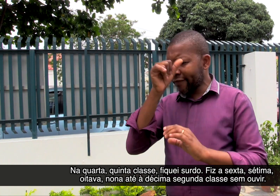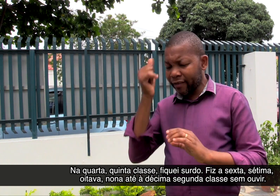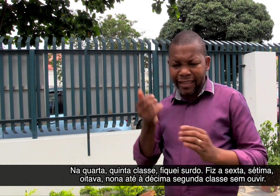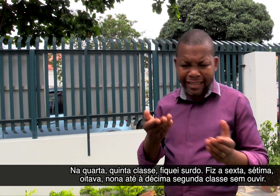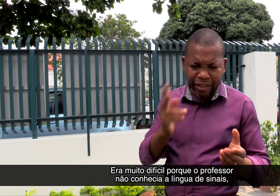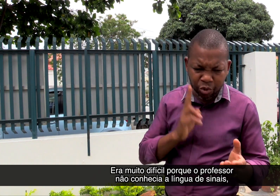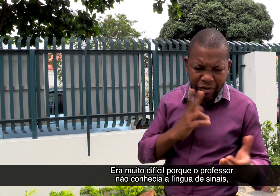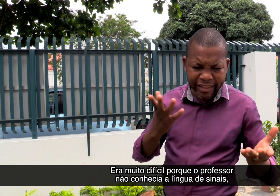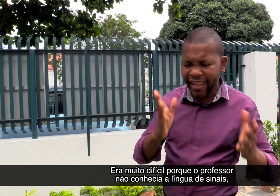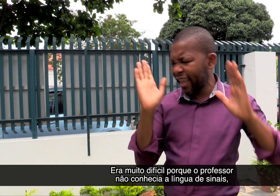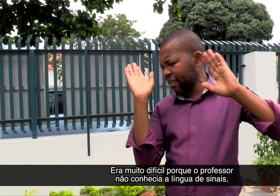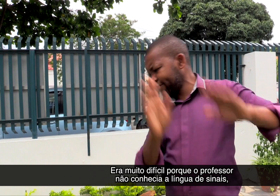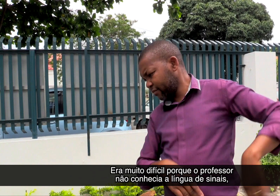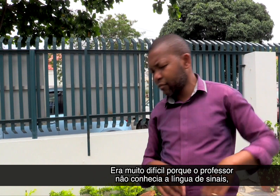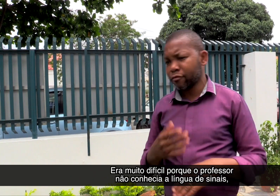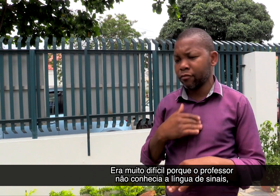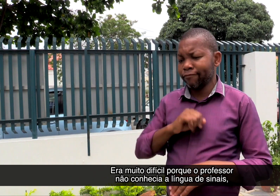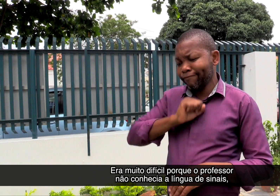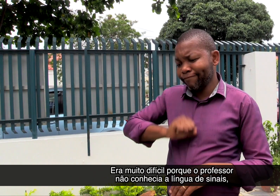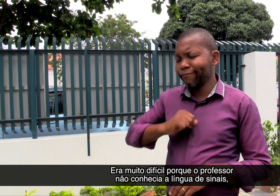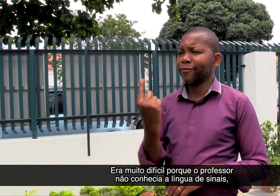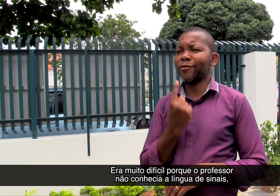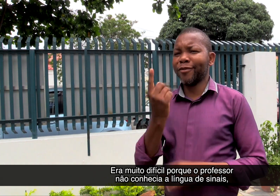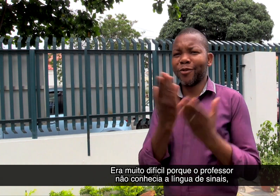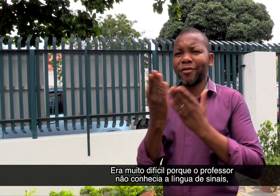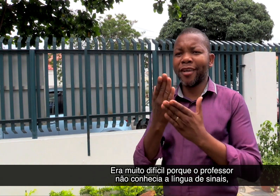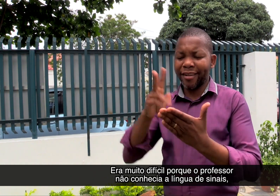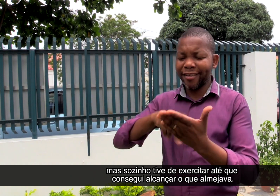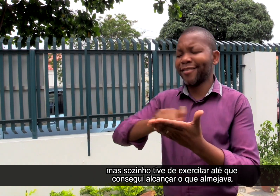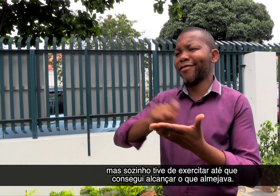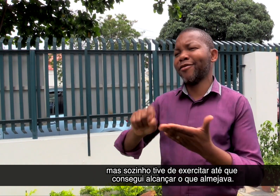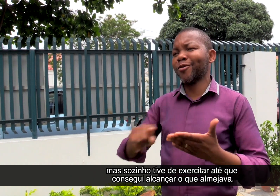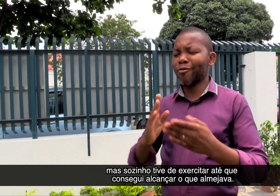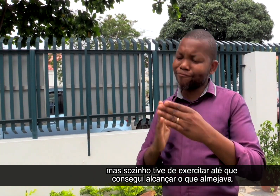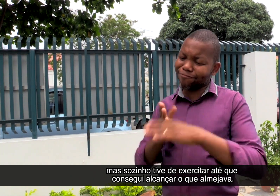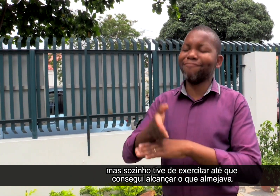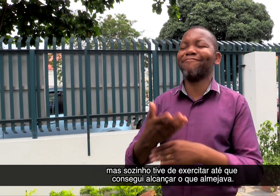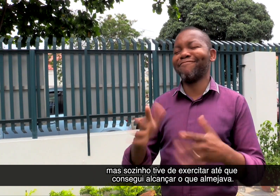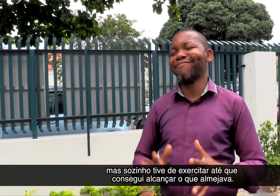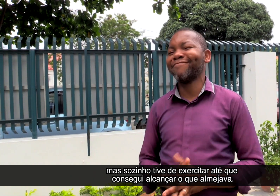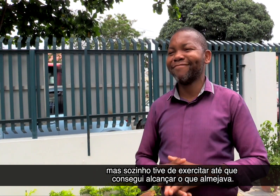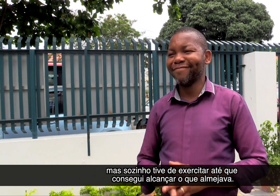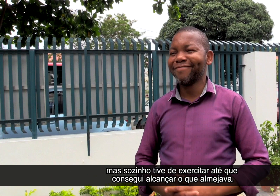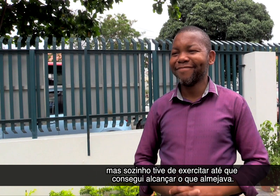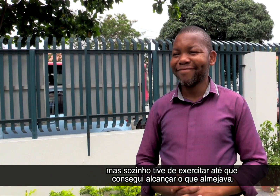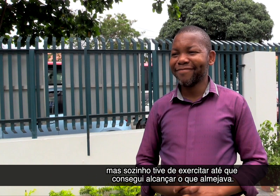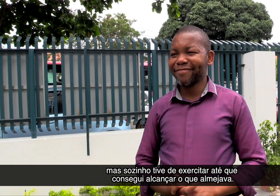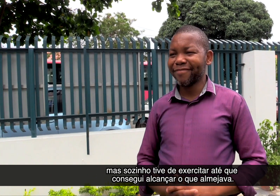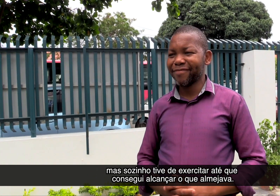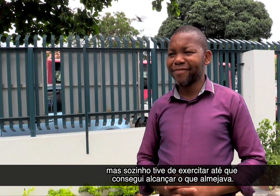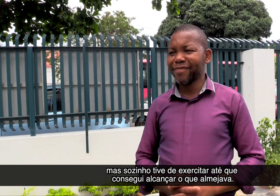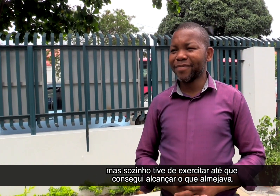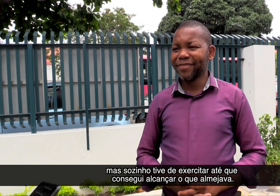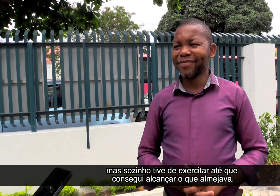sem ouvir. Era muito difícil, porque o professor também não conhecia a língua de sinais, mas eu sozinho tive que exercitar e até